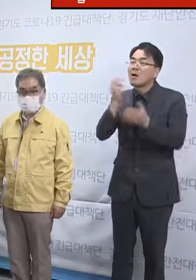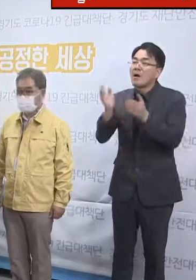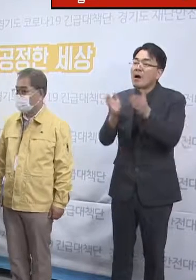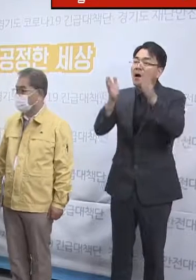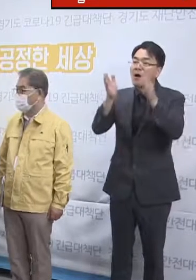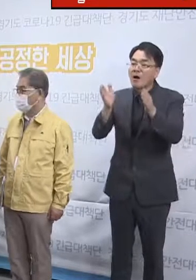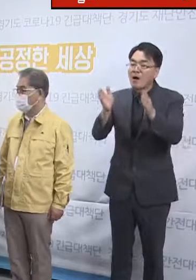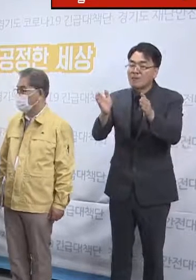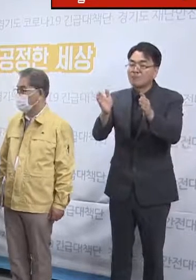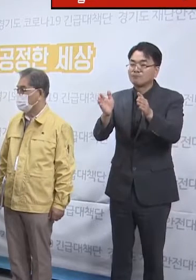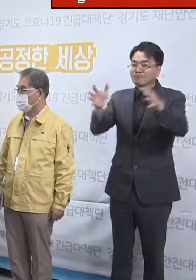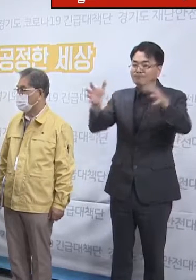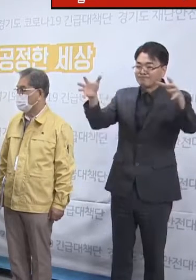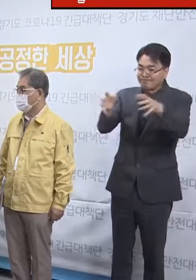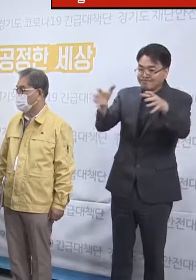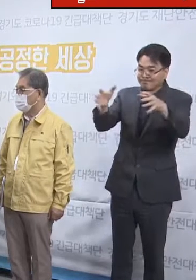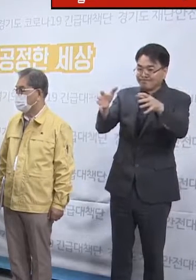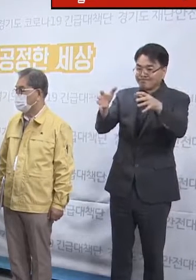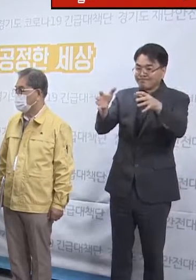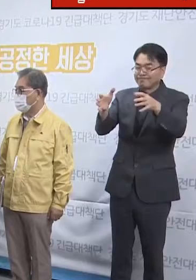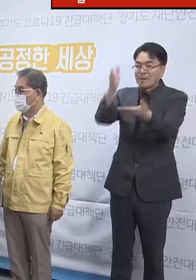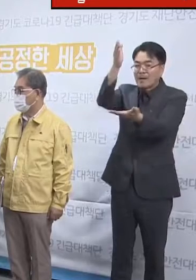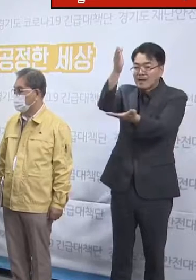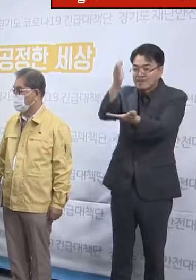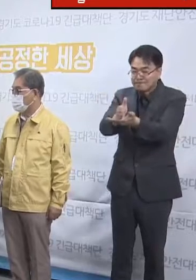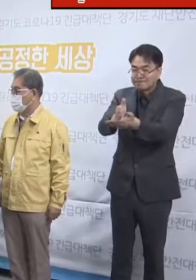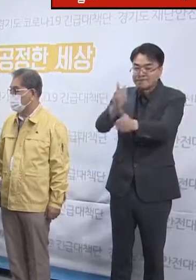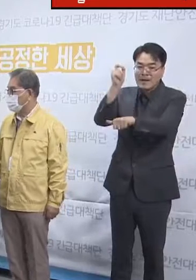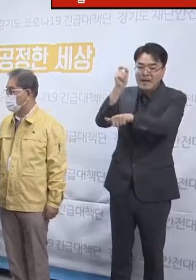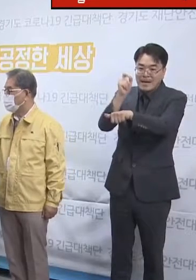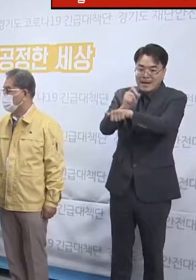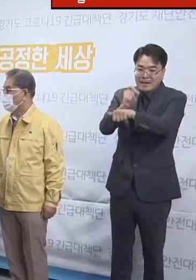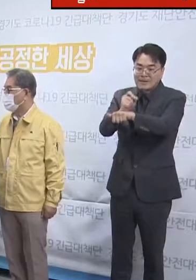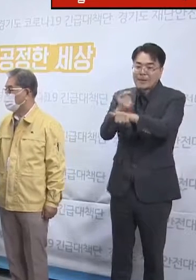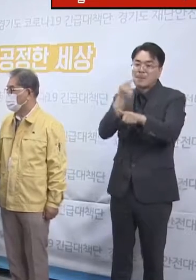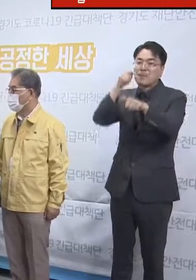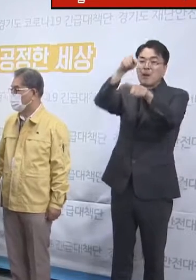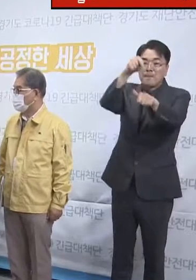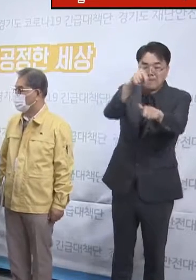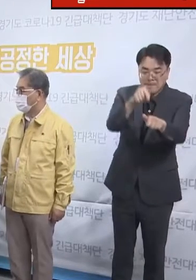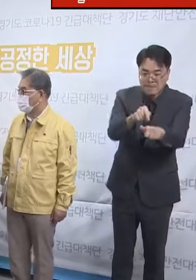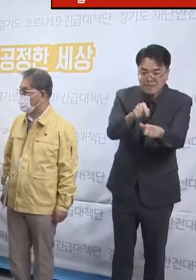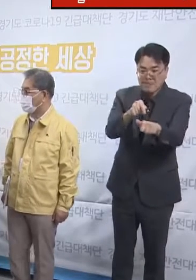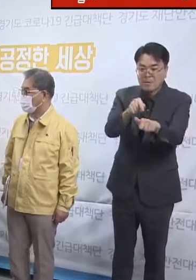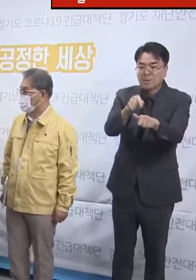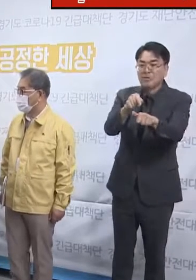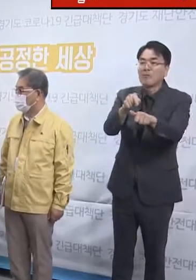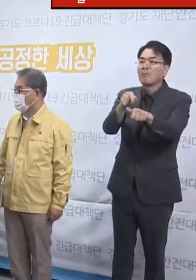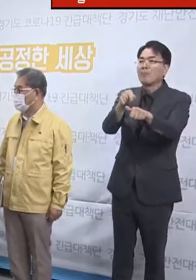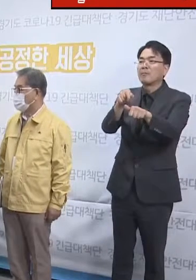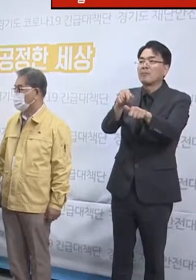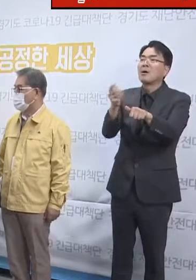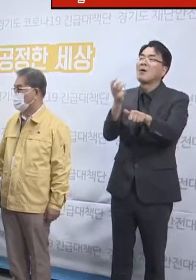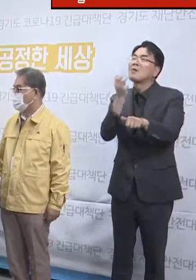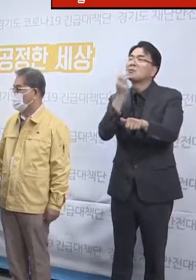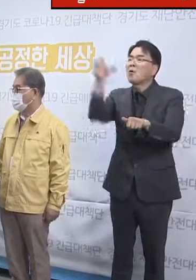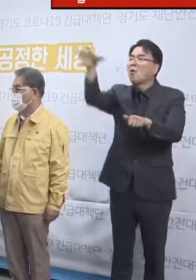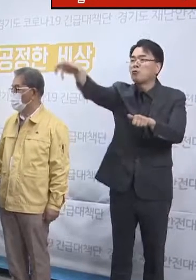경기도가 집합금지 행정명령 등을 발동하기 어려운 타지역 연관교회에 대해서 제지 방안이